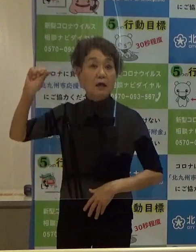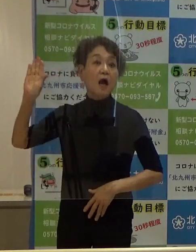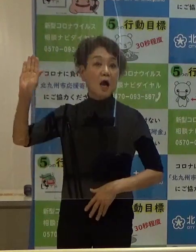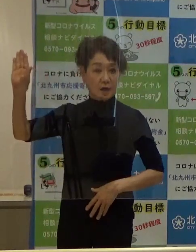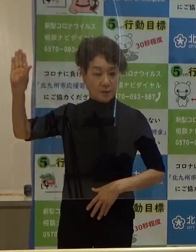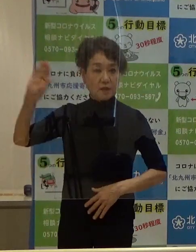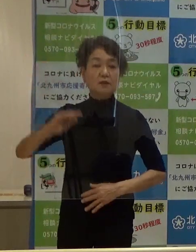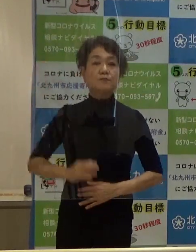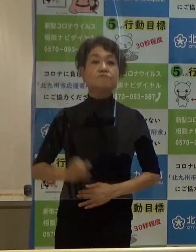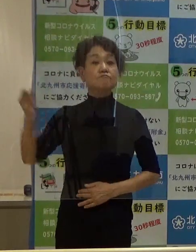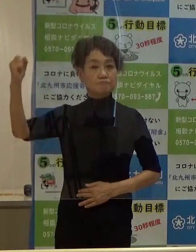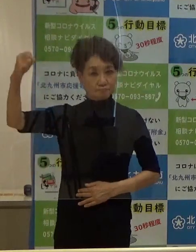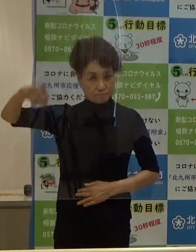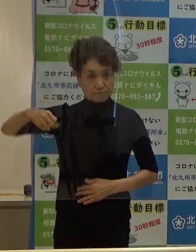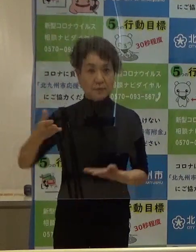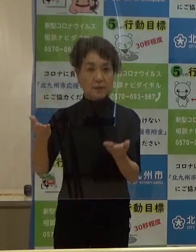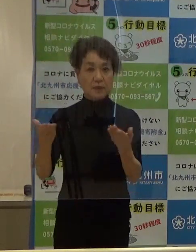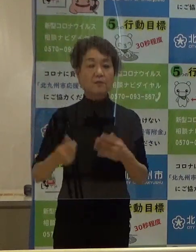ておりまして、